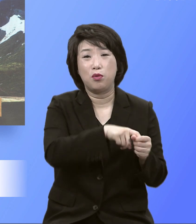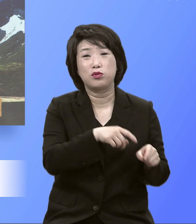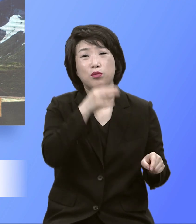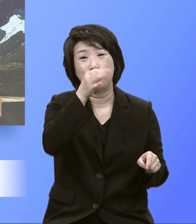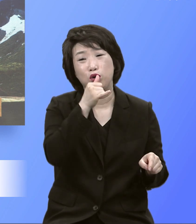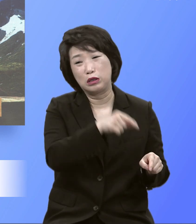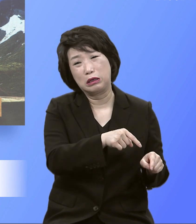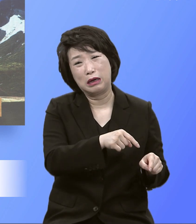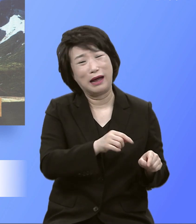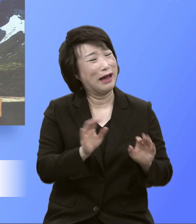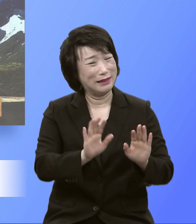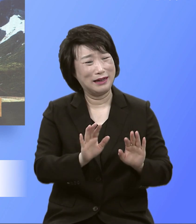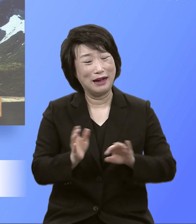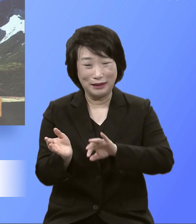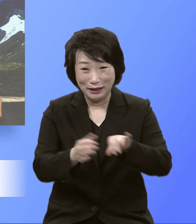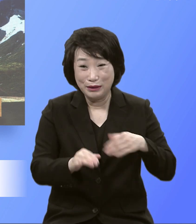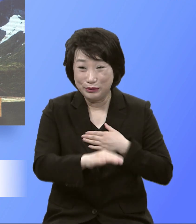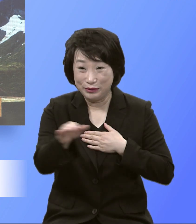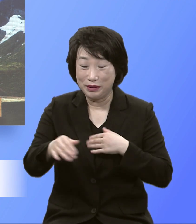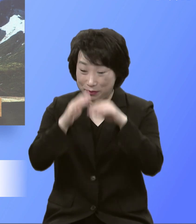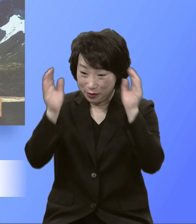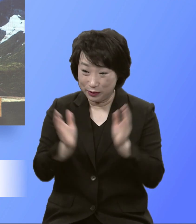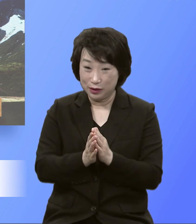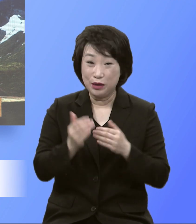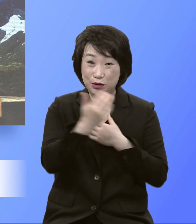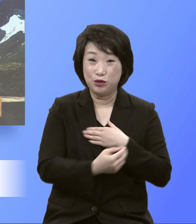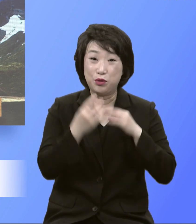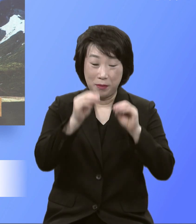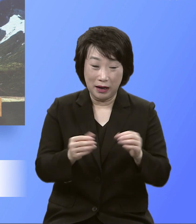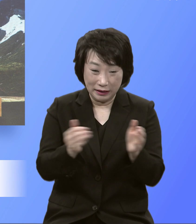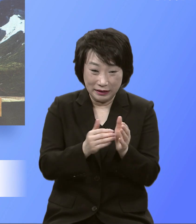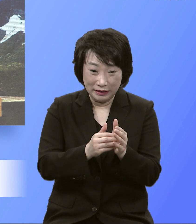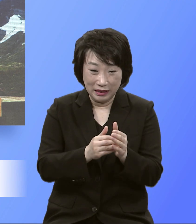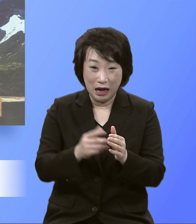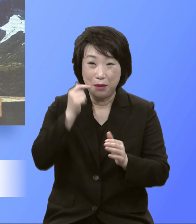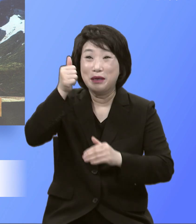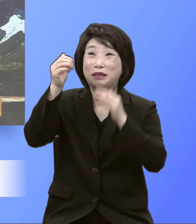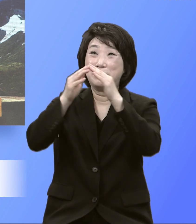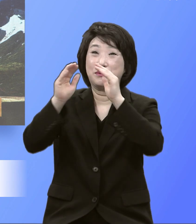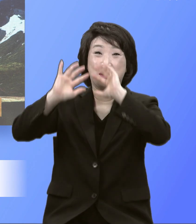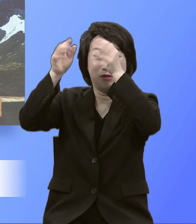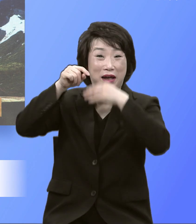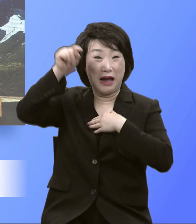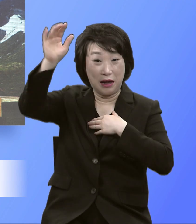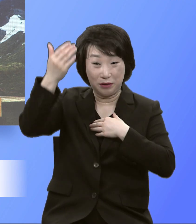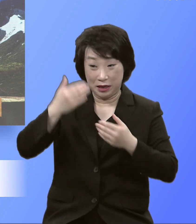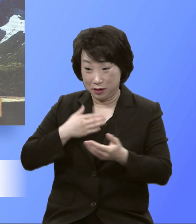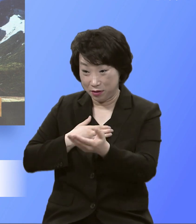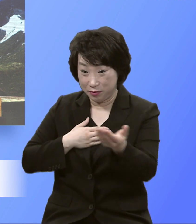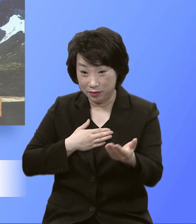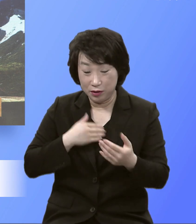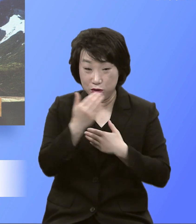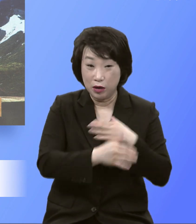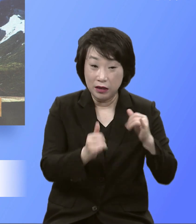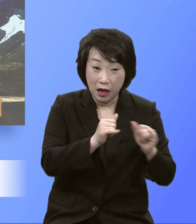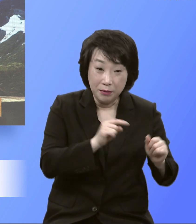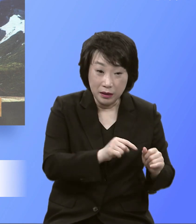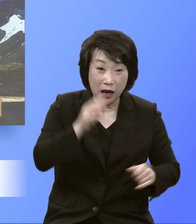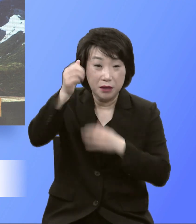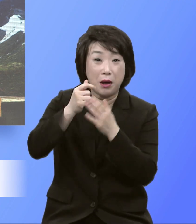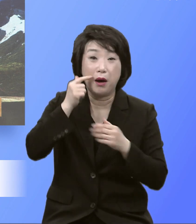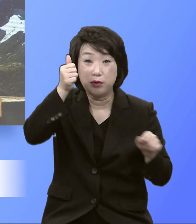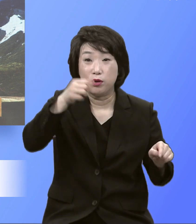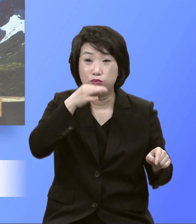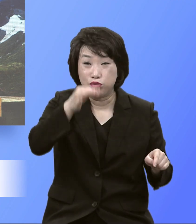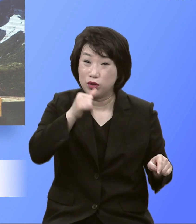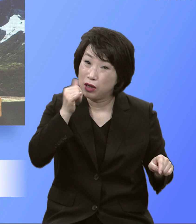거예요. 우리는 전부 다 육신이니까만 아버지 집으로 가야 되는데 육의 사람이 하나님을